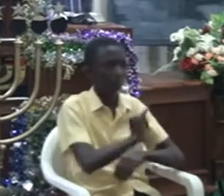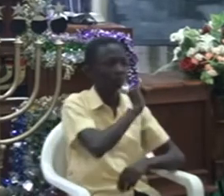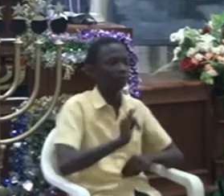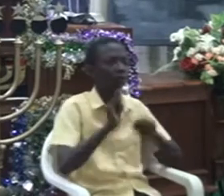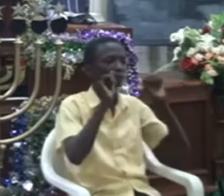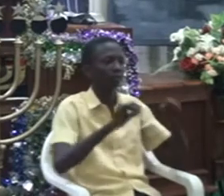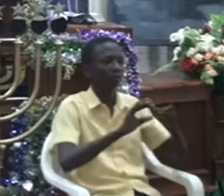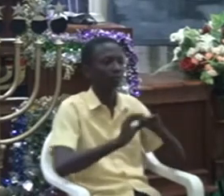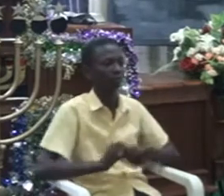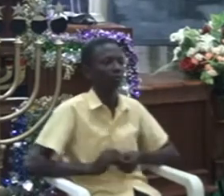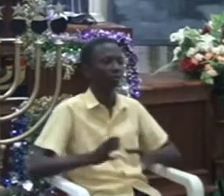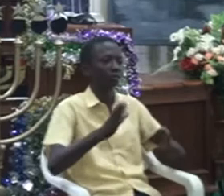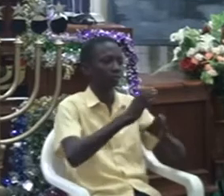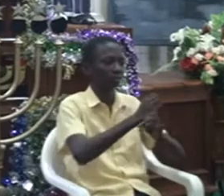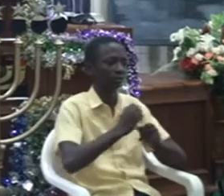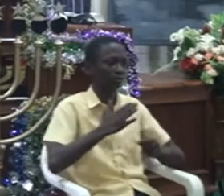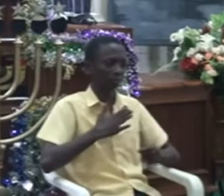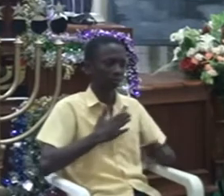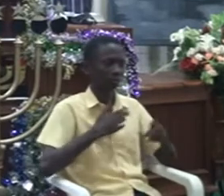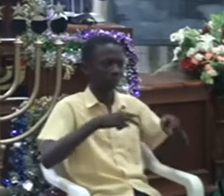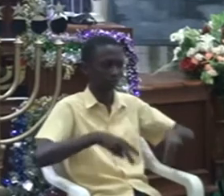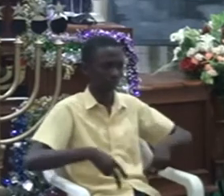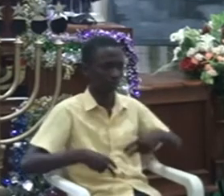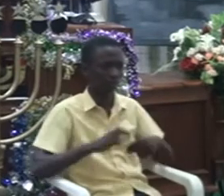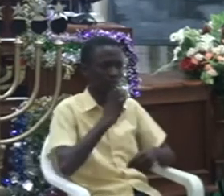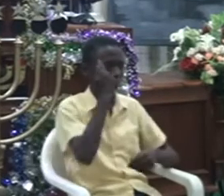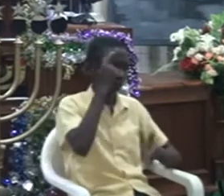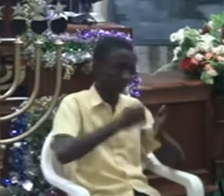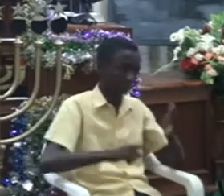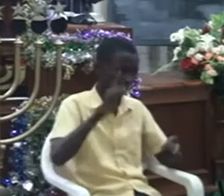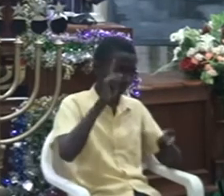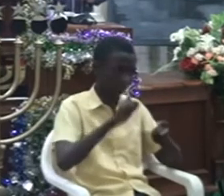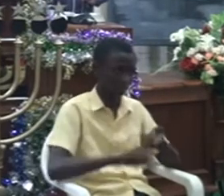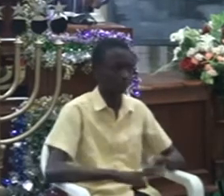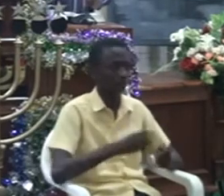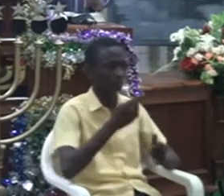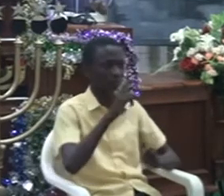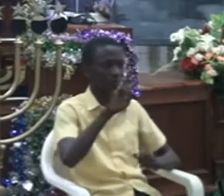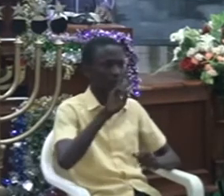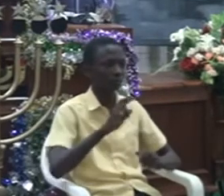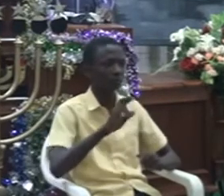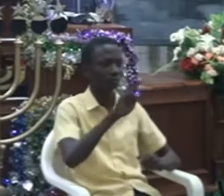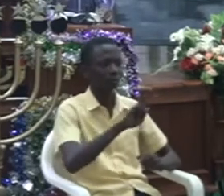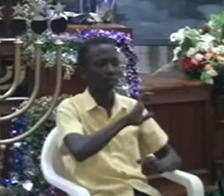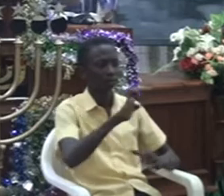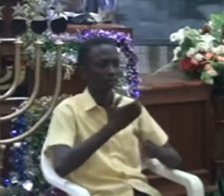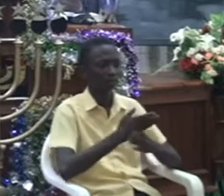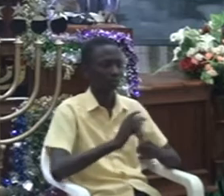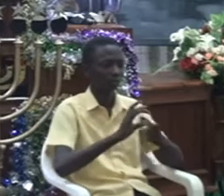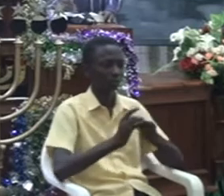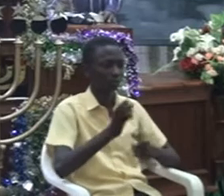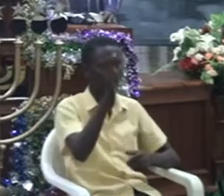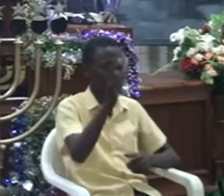de reprendre ma vie. Tena niko na mamlaka ya kuweza kuchukua. C'est pourquoi la deuxième partie du verset dit, Joma na sehemu ya pili ya hii